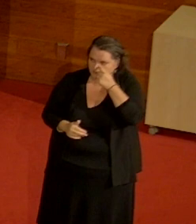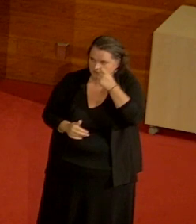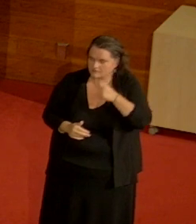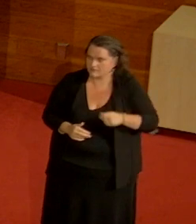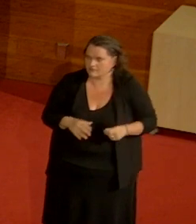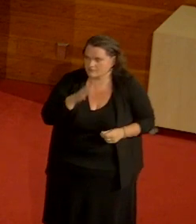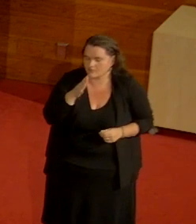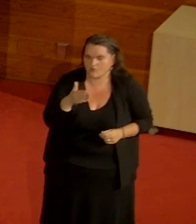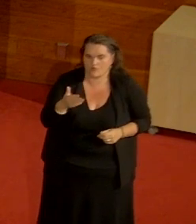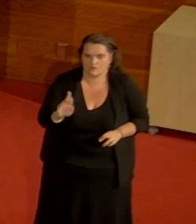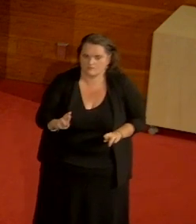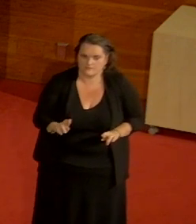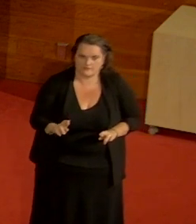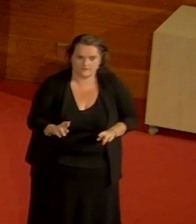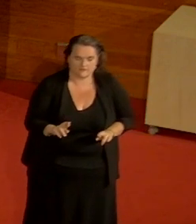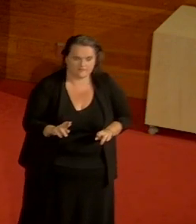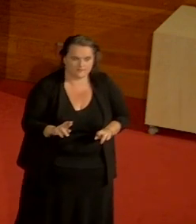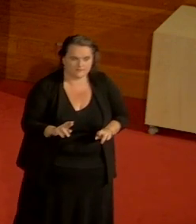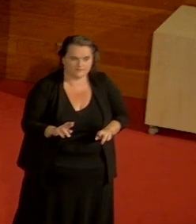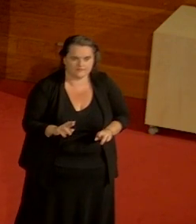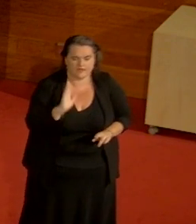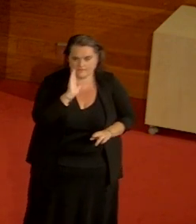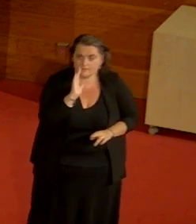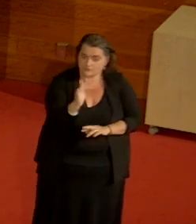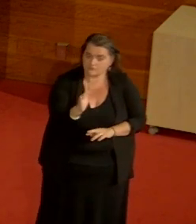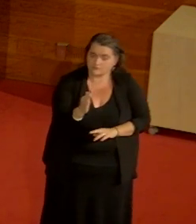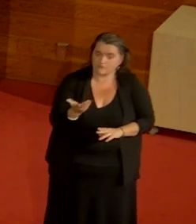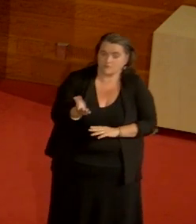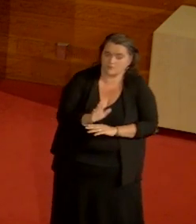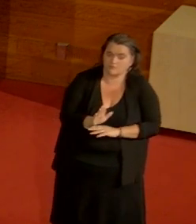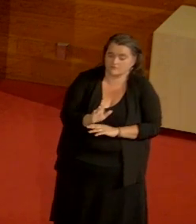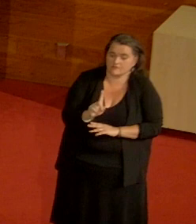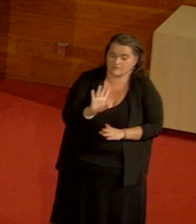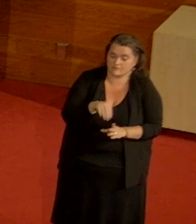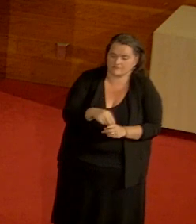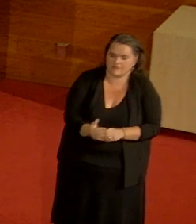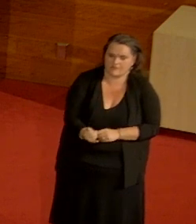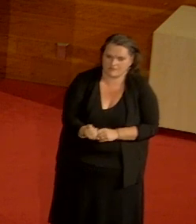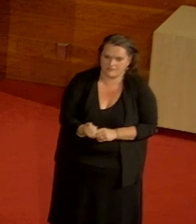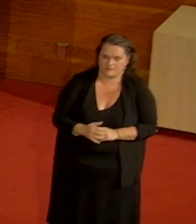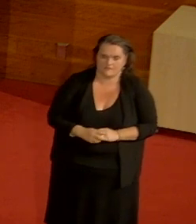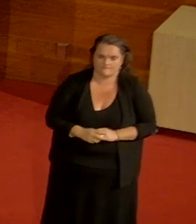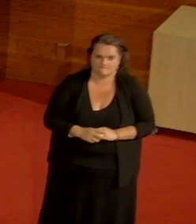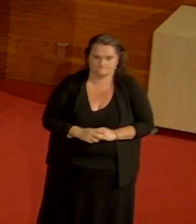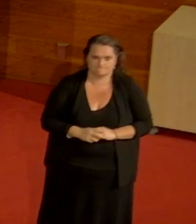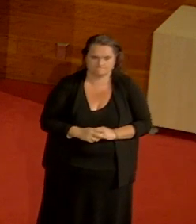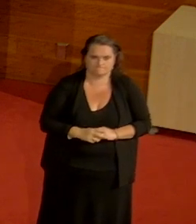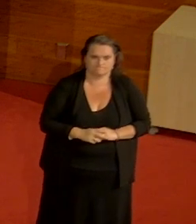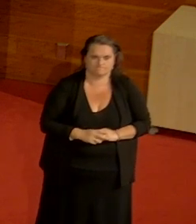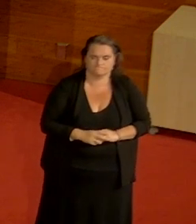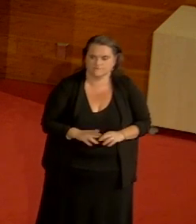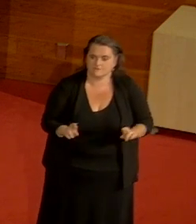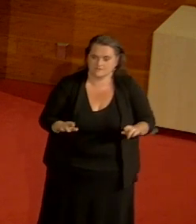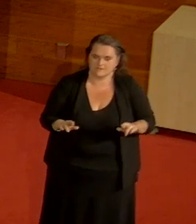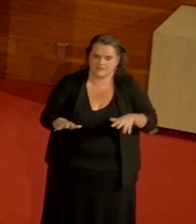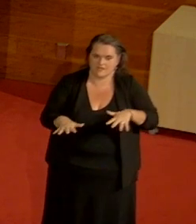además tiene ese componente de afecto positivo y propositivo eh es la esperanza activa